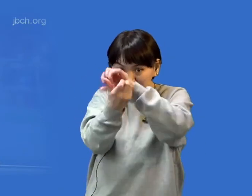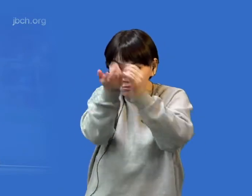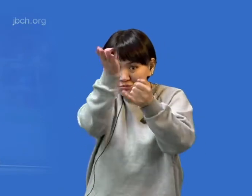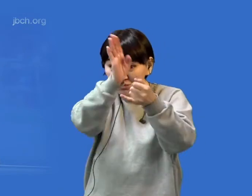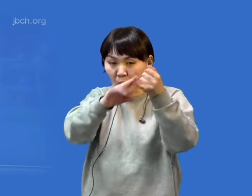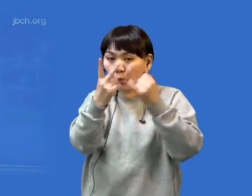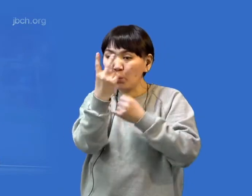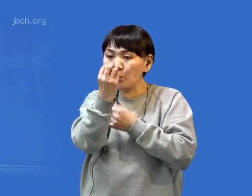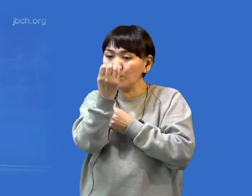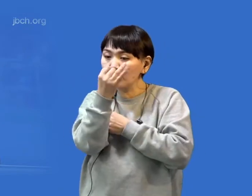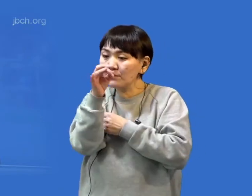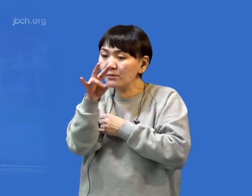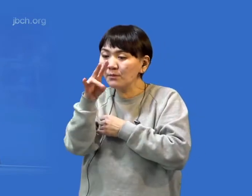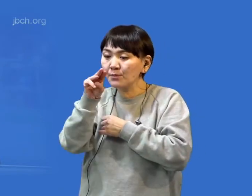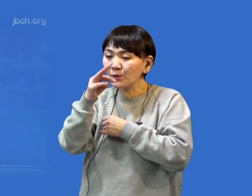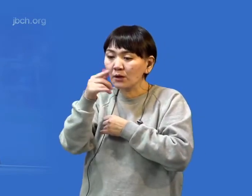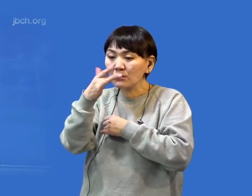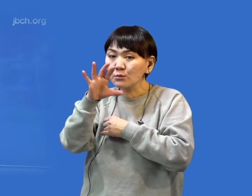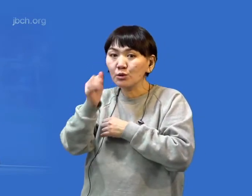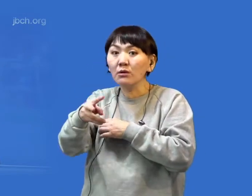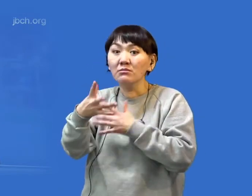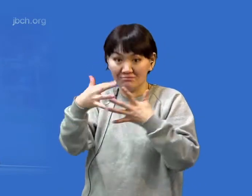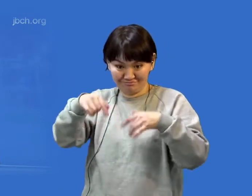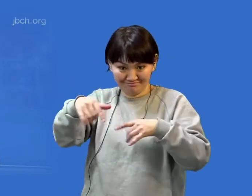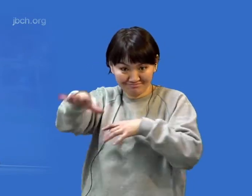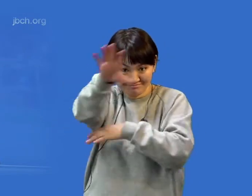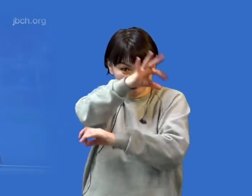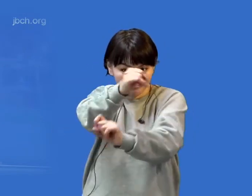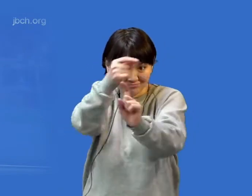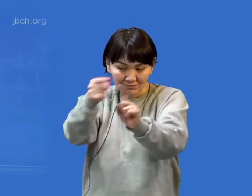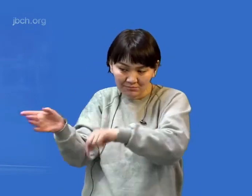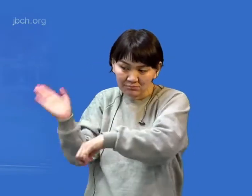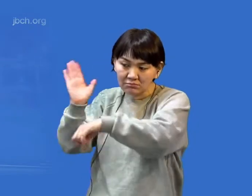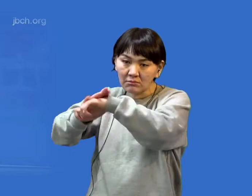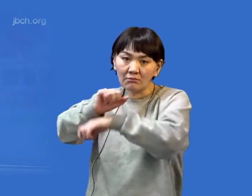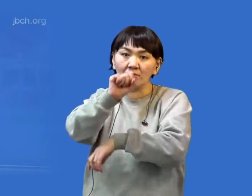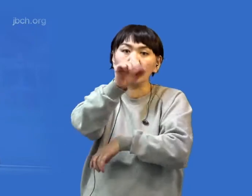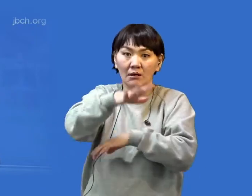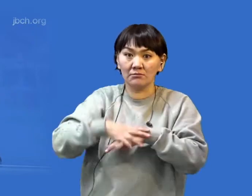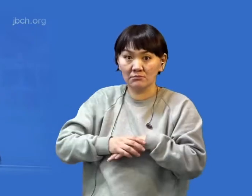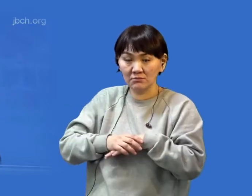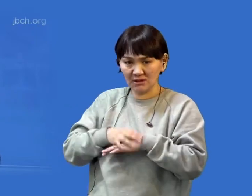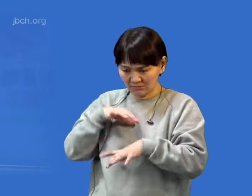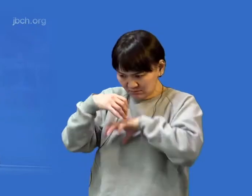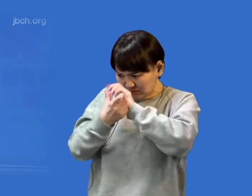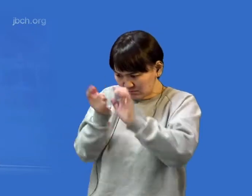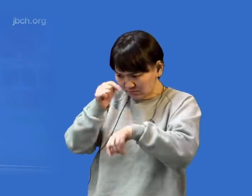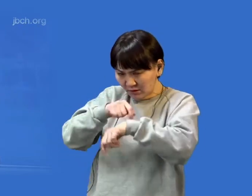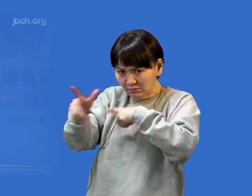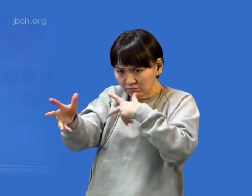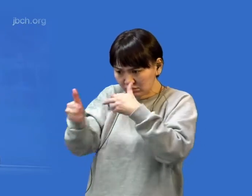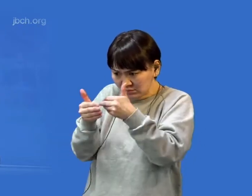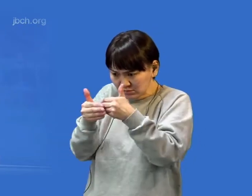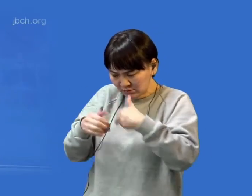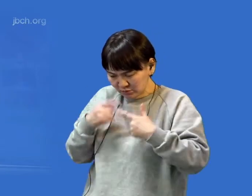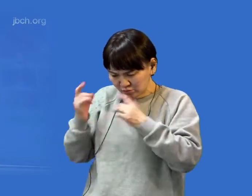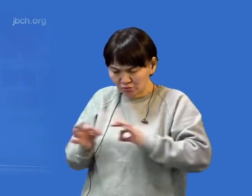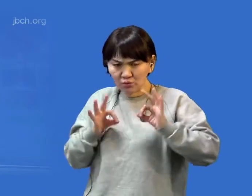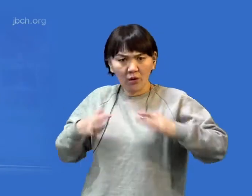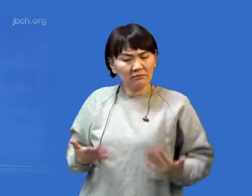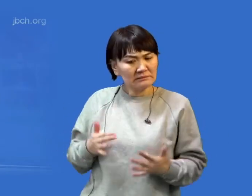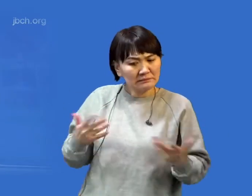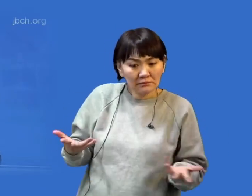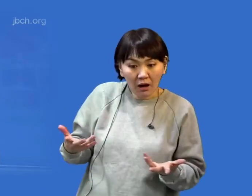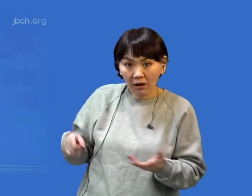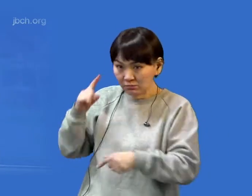Тэгвэл энэ төгсгөлийн үед бид бүхэн яаж амьдрах хэрэгтэй байна вэ? Тэгвэл бүгдээрээ энэ эдийн засаг, энэ эд хөрөнгө гэдэг зүйлстэй маш